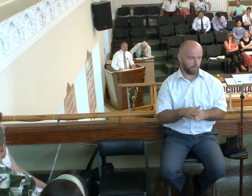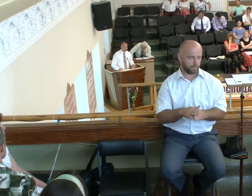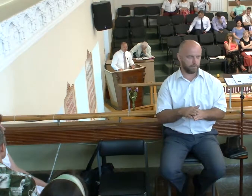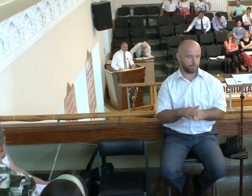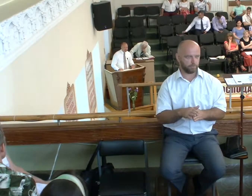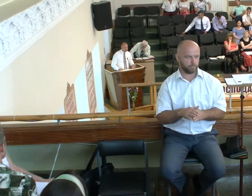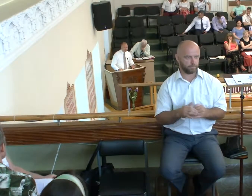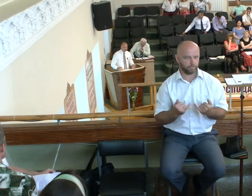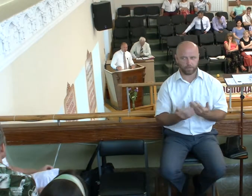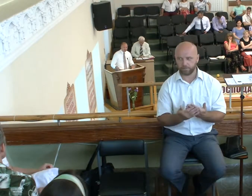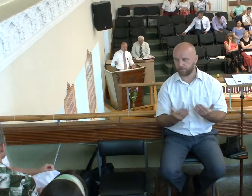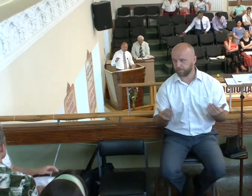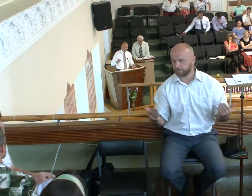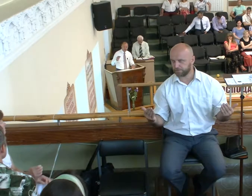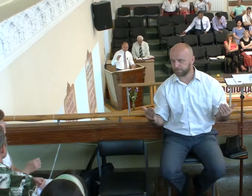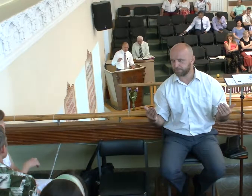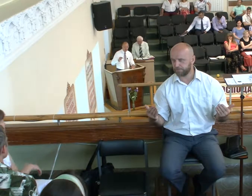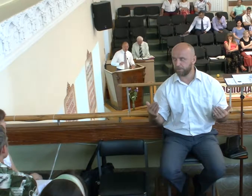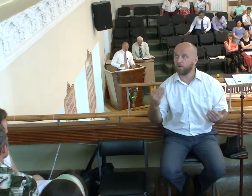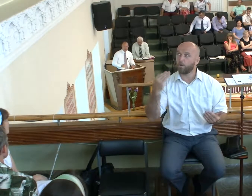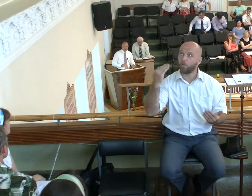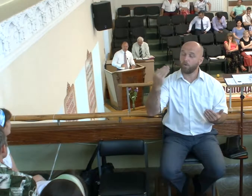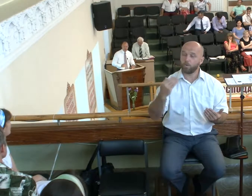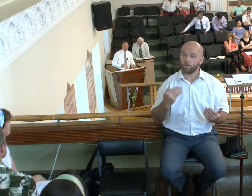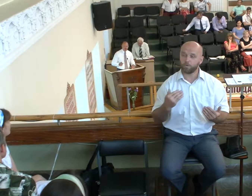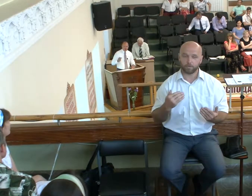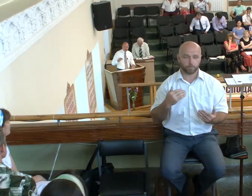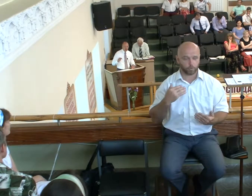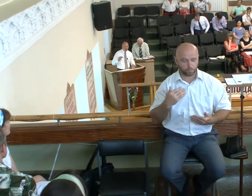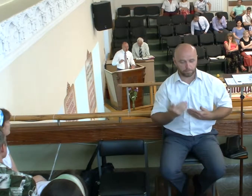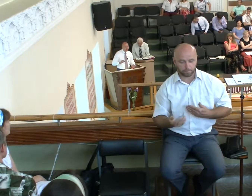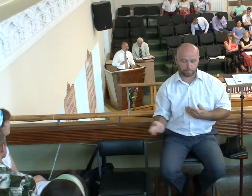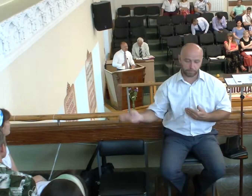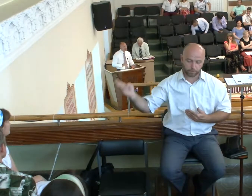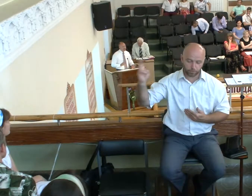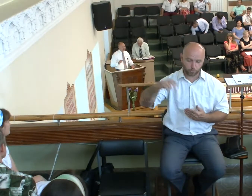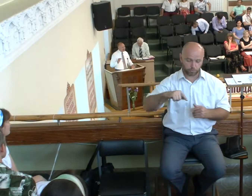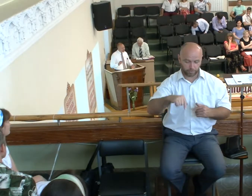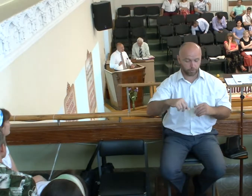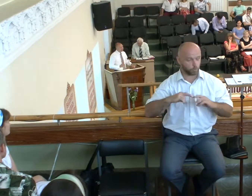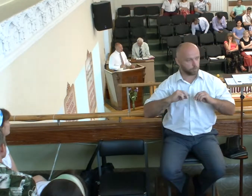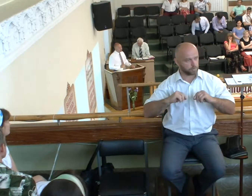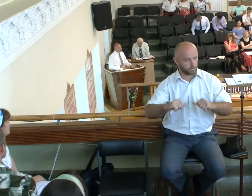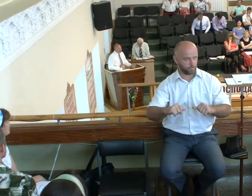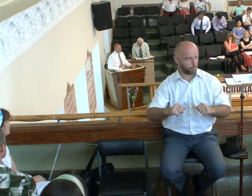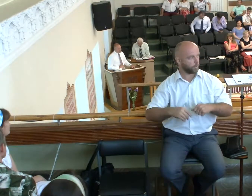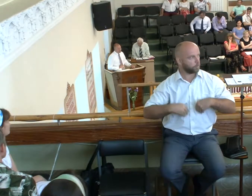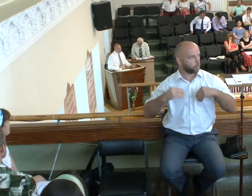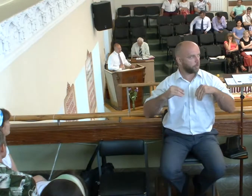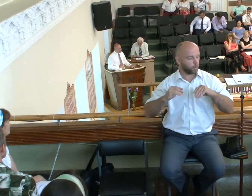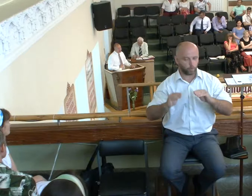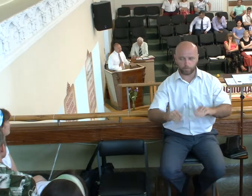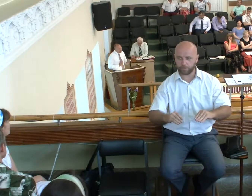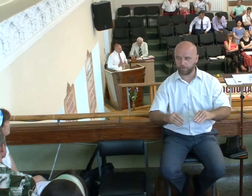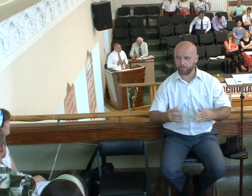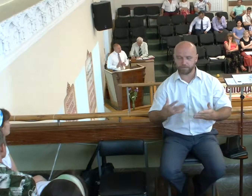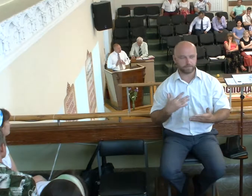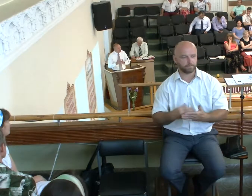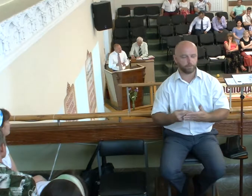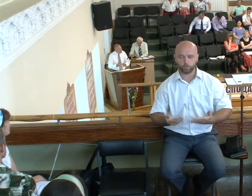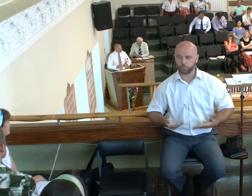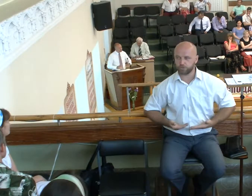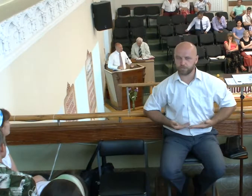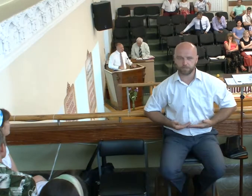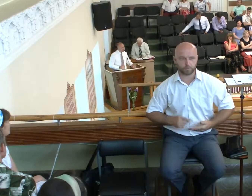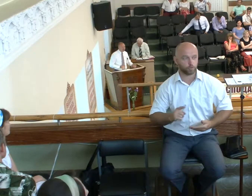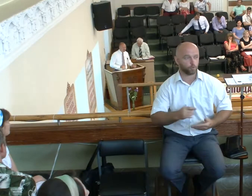Он для нас, он, который пришел на эту землю, он, который отдал свою жизнь за каждого из нас, для того, чтобы